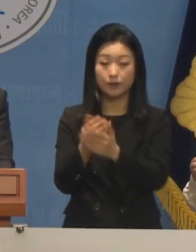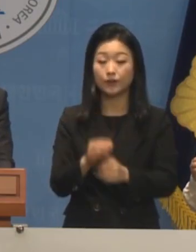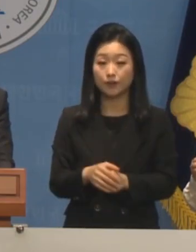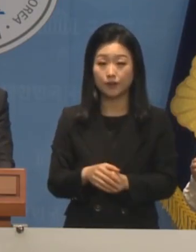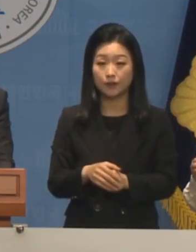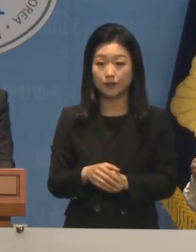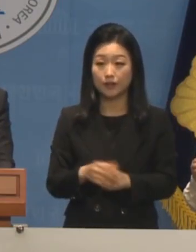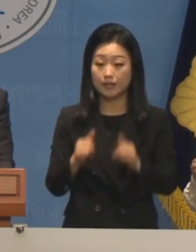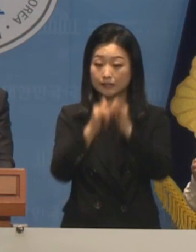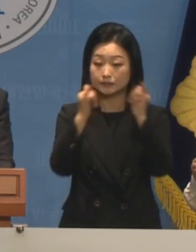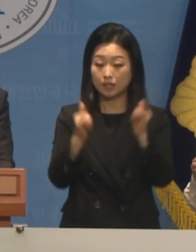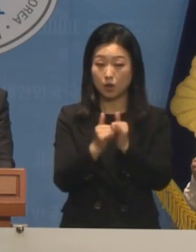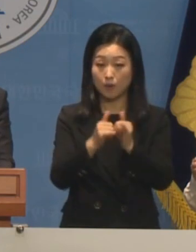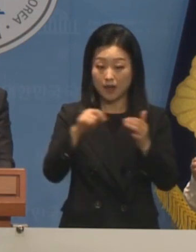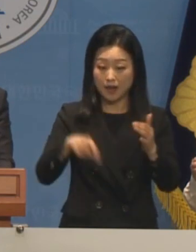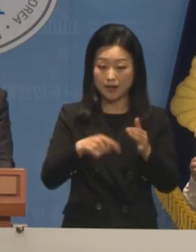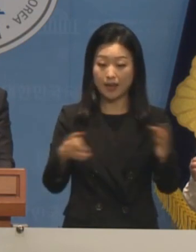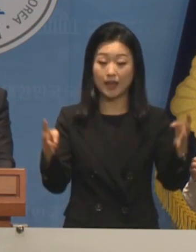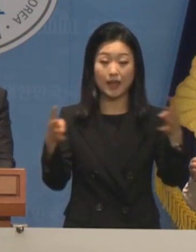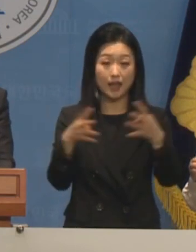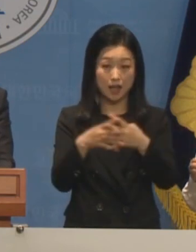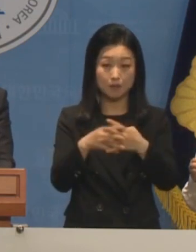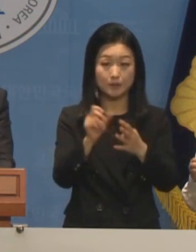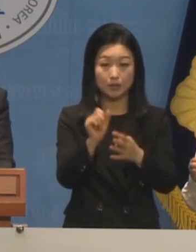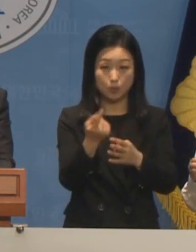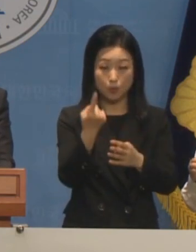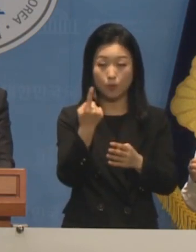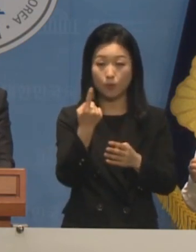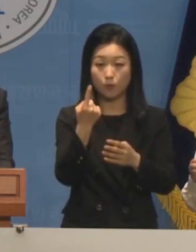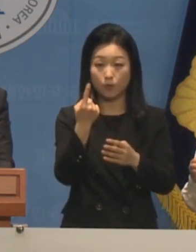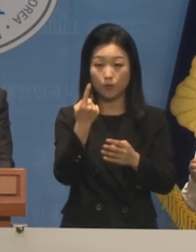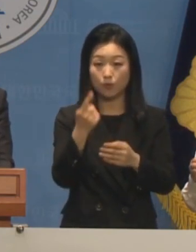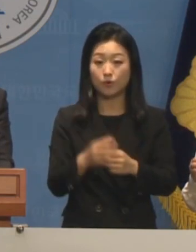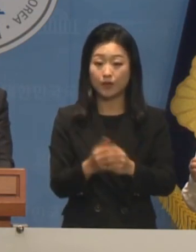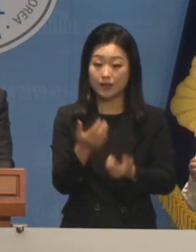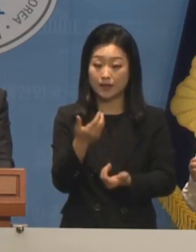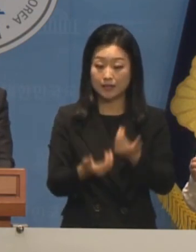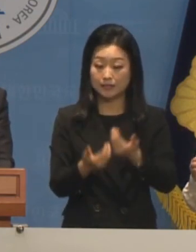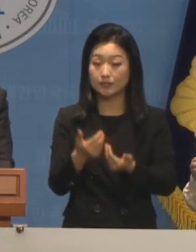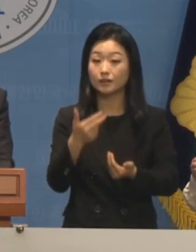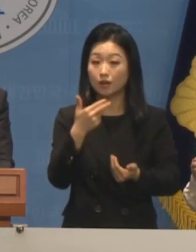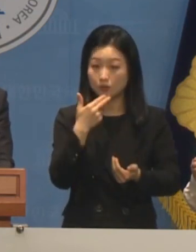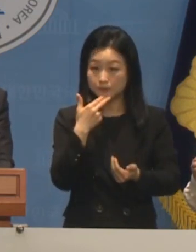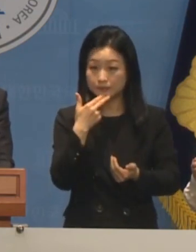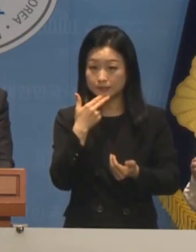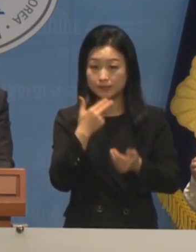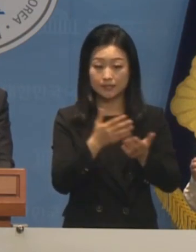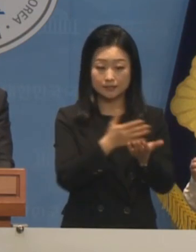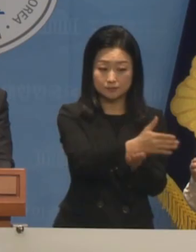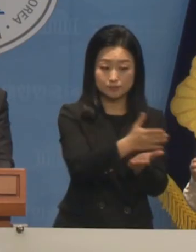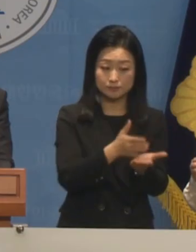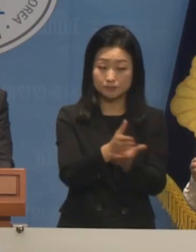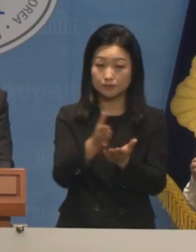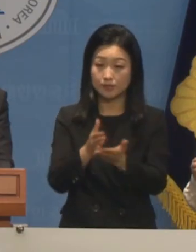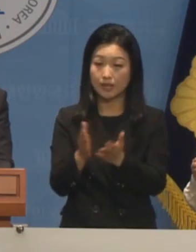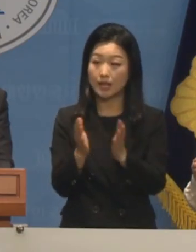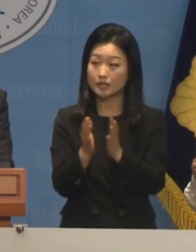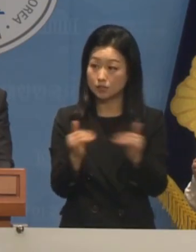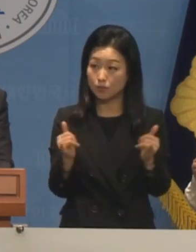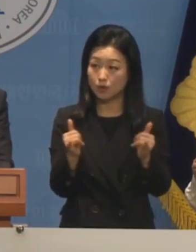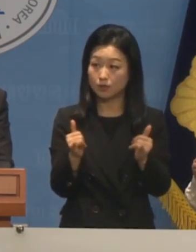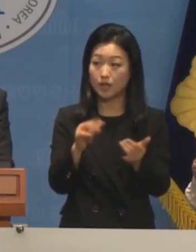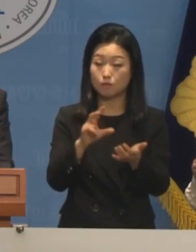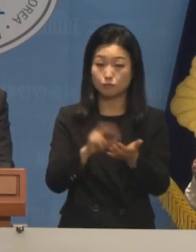기반한 사회적 합의 절차를 거쳐 불필요한 사회적 갈등 없이 각 영역에 절실한 현실적인